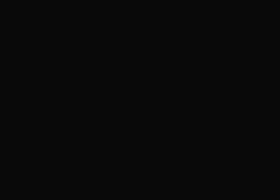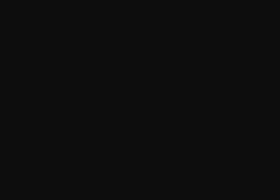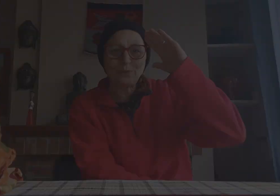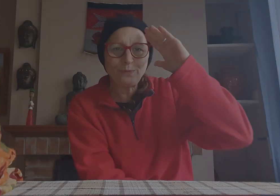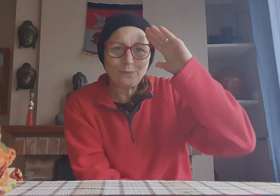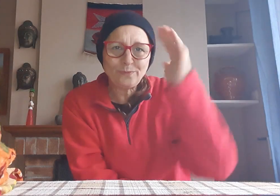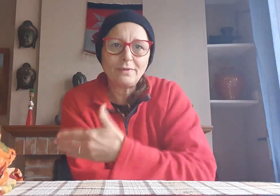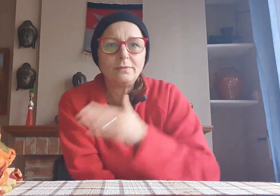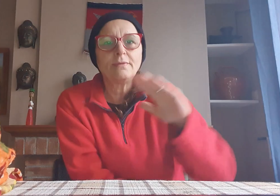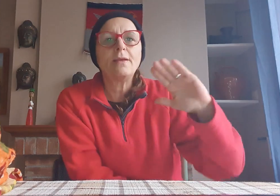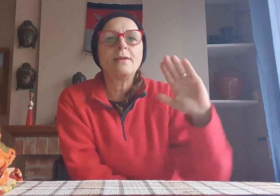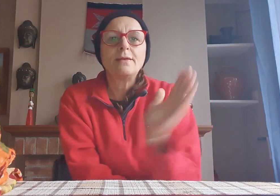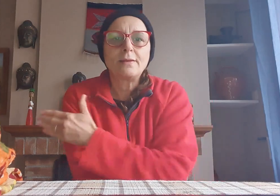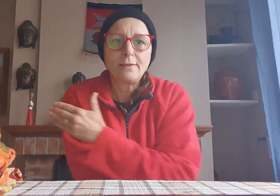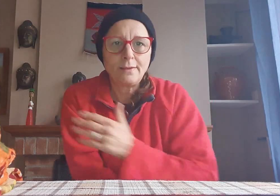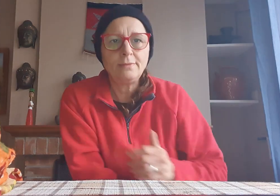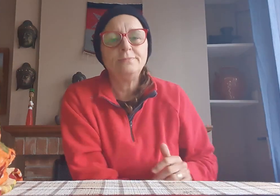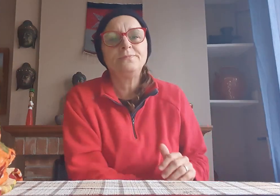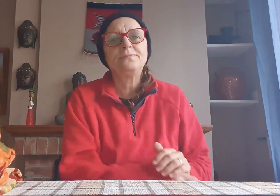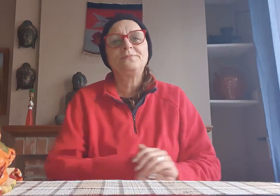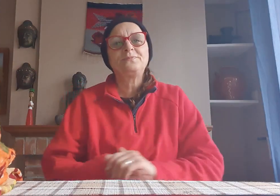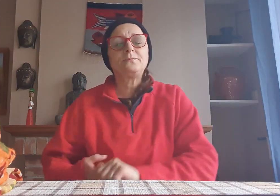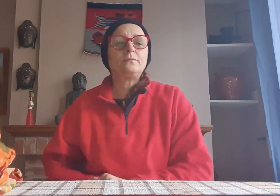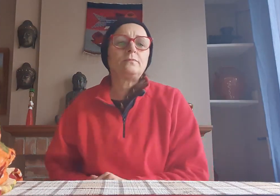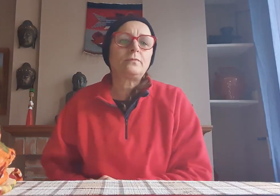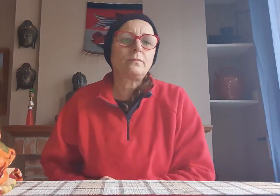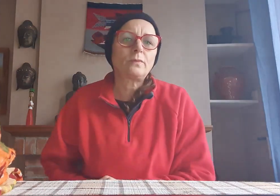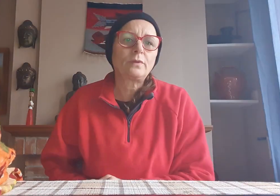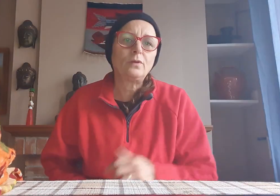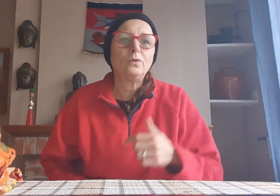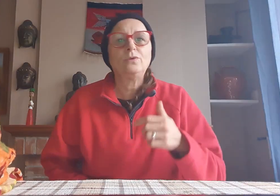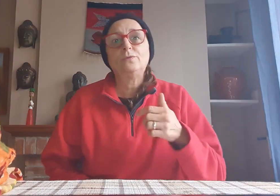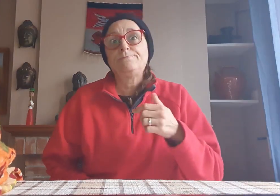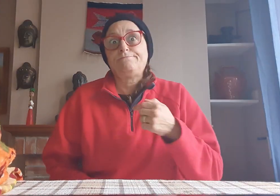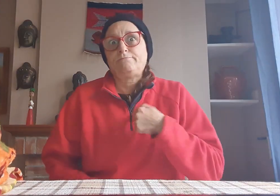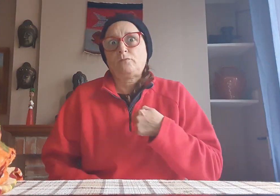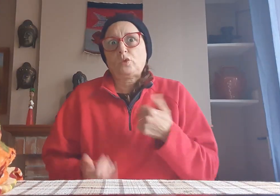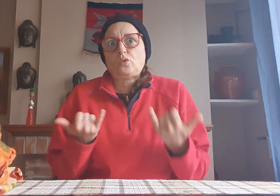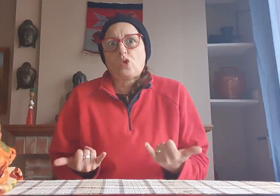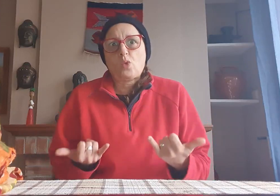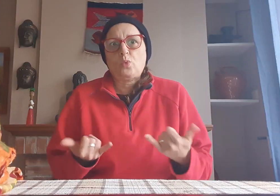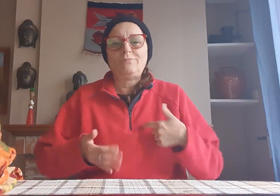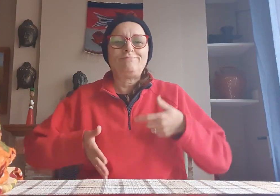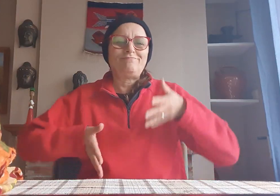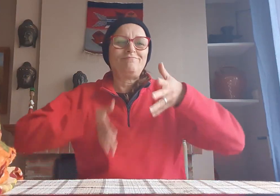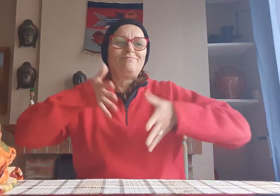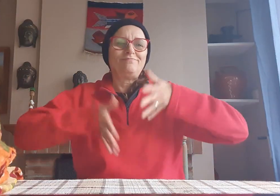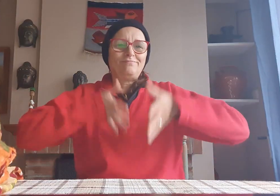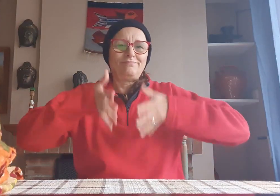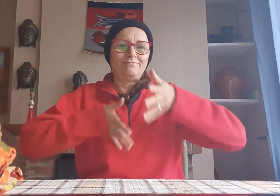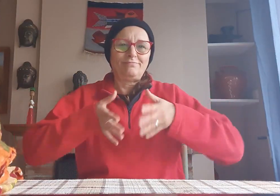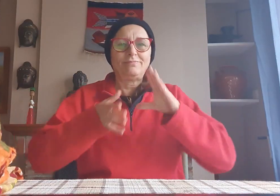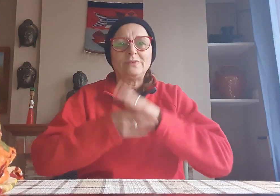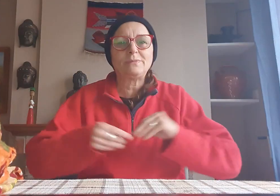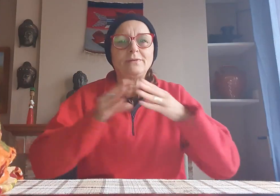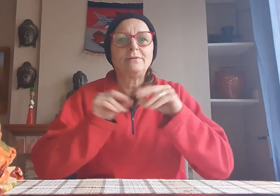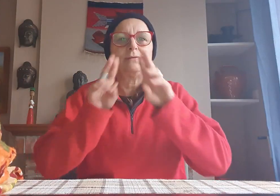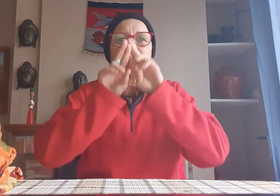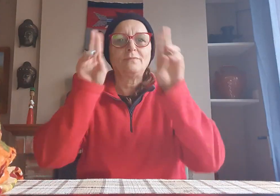Calcula más de 2.000 revoluciones para conseguir los mejores resultados. No me lo creo. Los cachos desaparecen en un momento. No deja restos. Es la forma perfecta